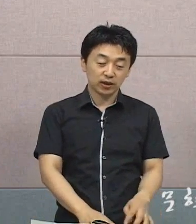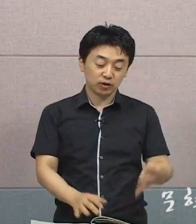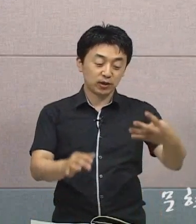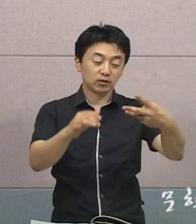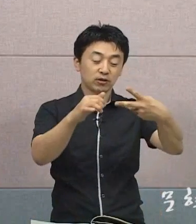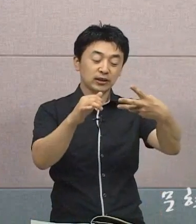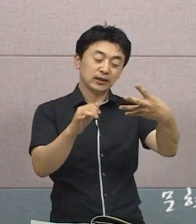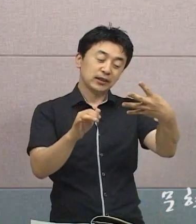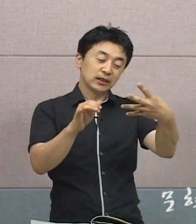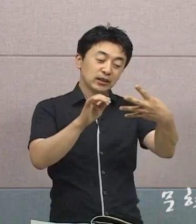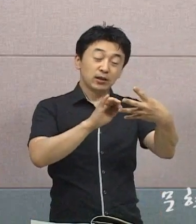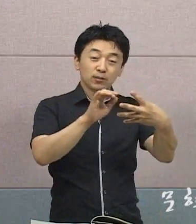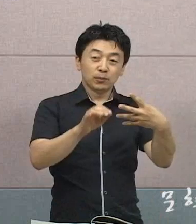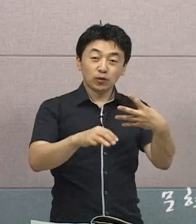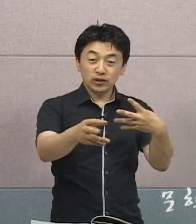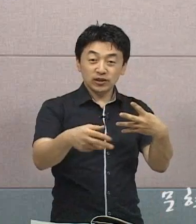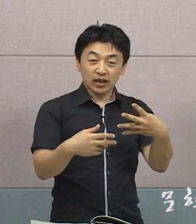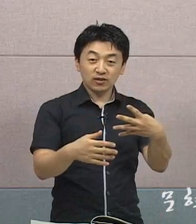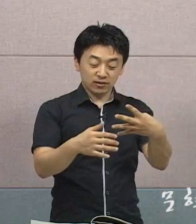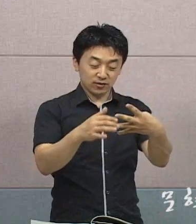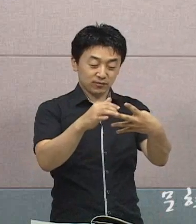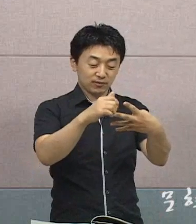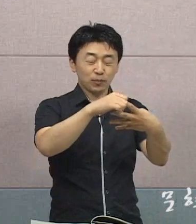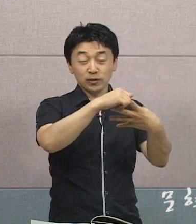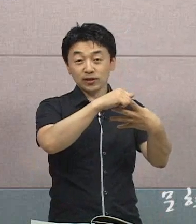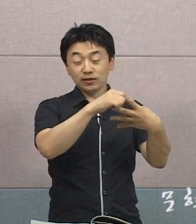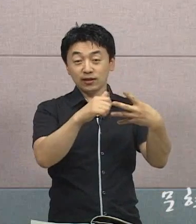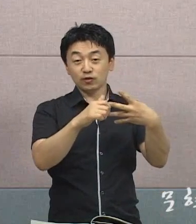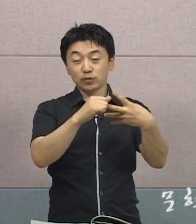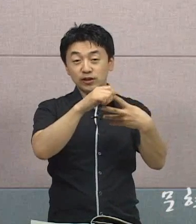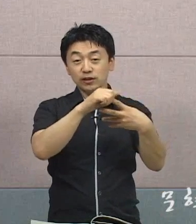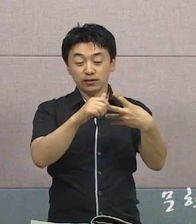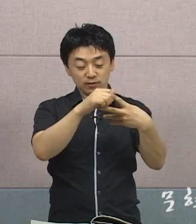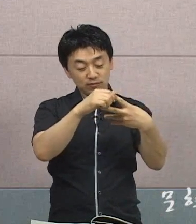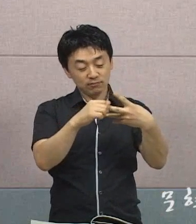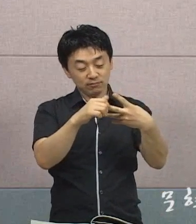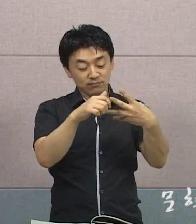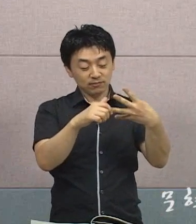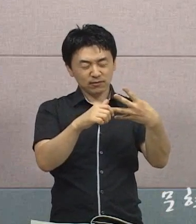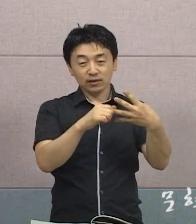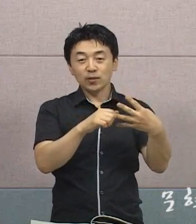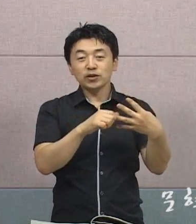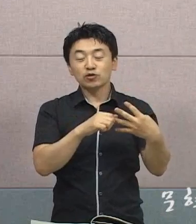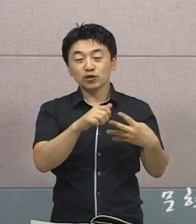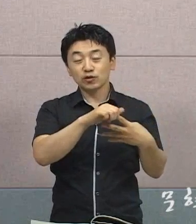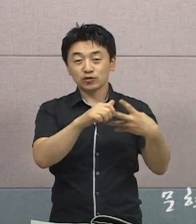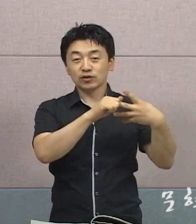주시면 될 것 같고요. 모르시진 않을 거 아니에요. 첫 번째나 두 번째, 세 번째 두셔도, 제